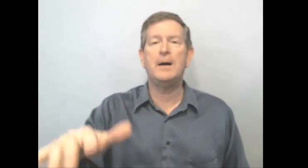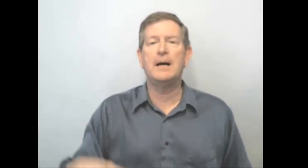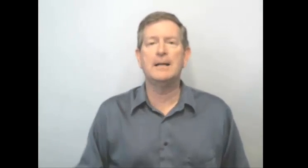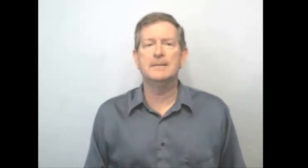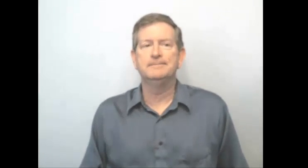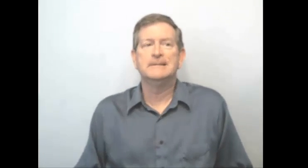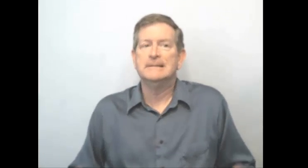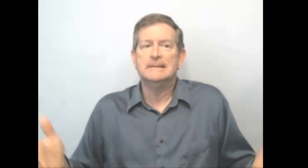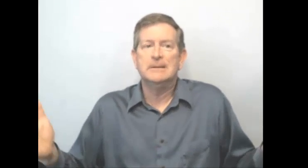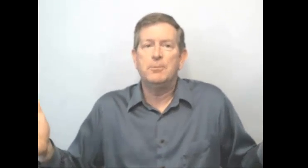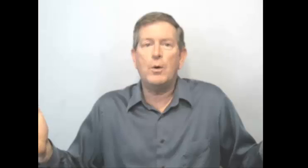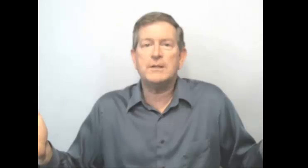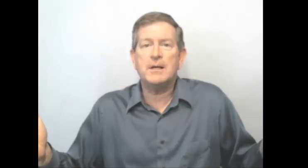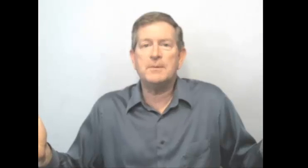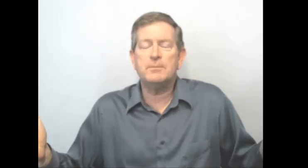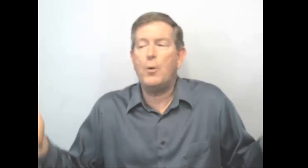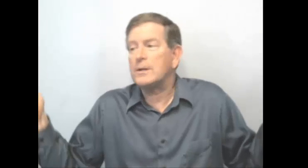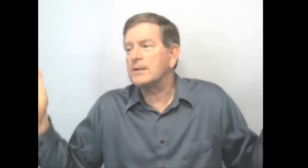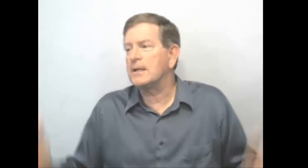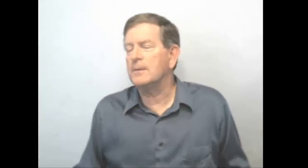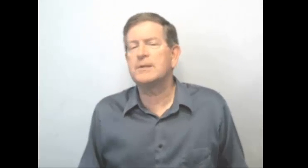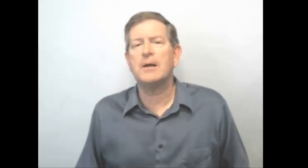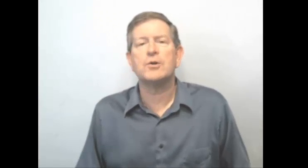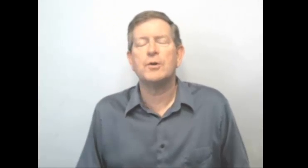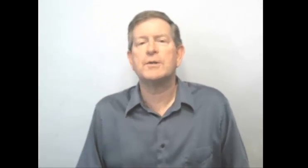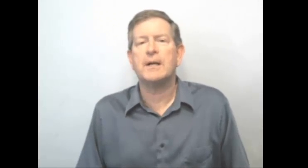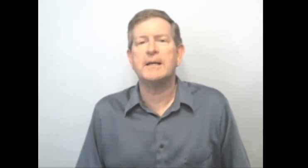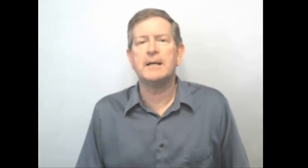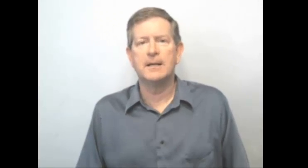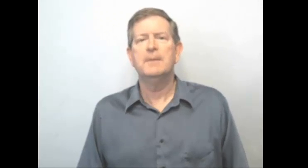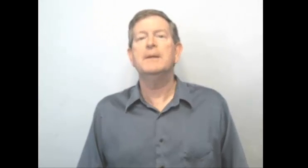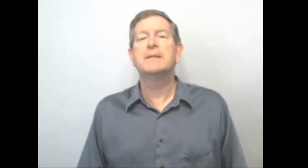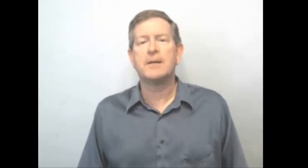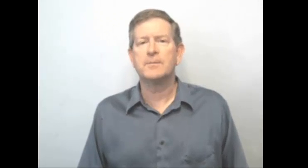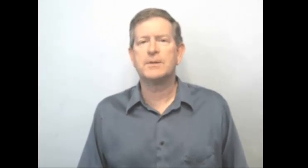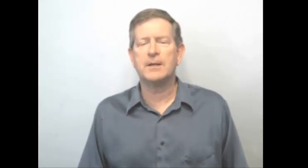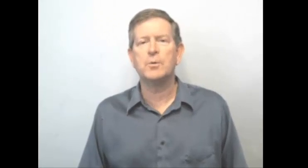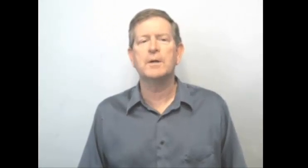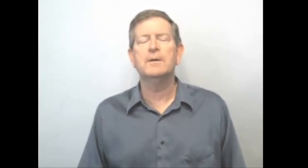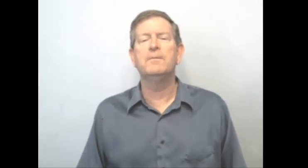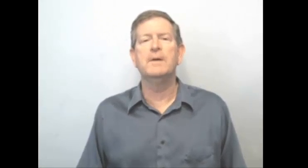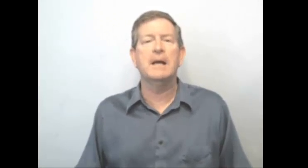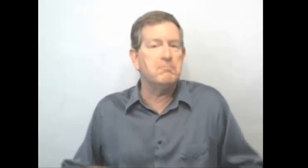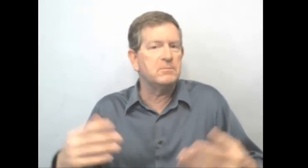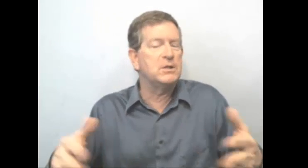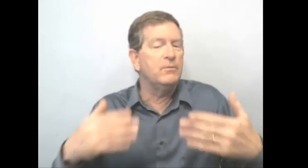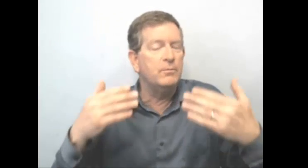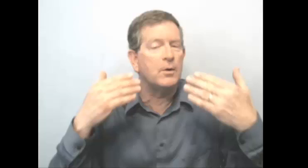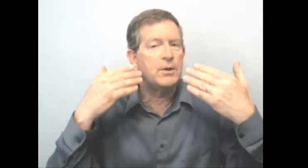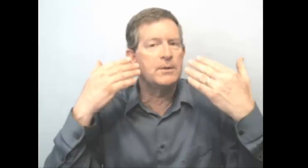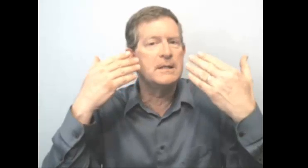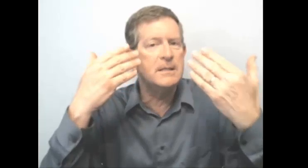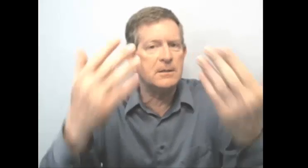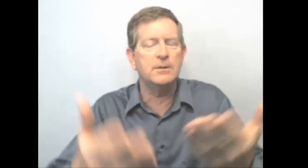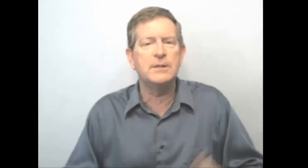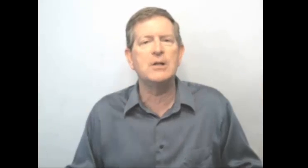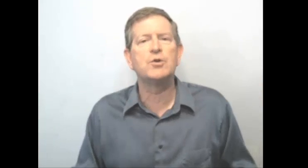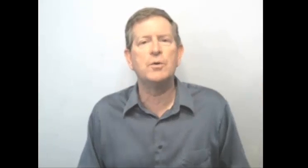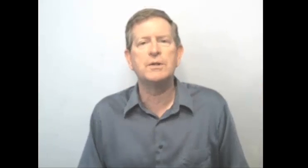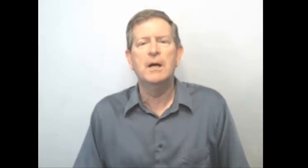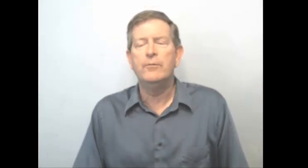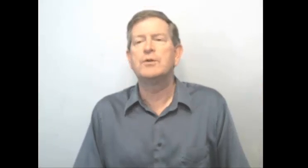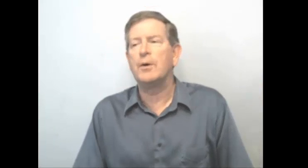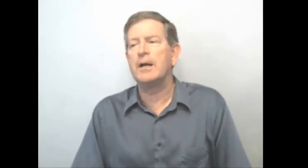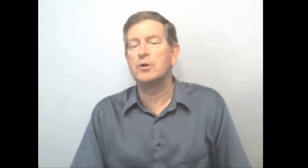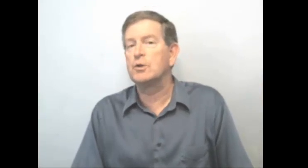pas mal. Pourquoi est-ce que c'est comme ça? Je n'en sais rien, mais c'est comme ça. Donc, si vous m'entendez dire une telle